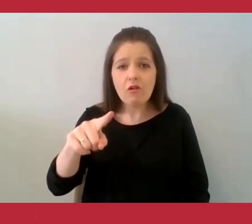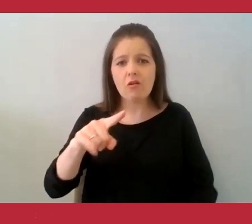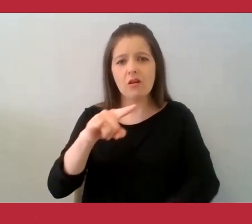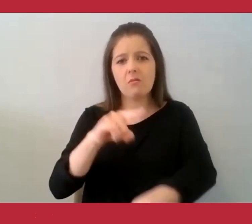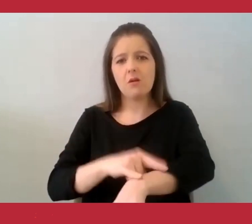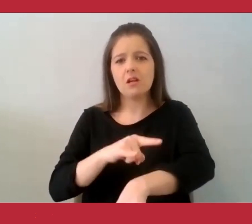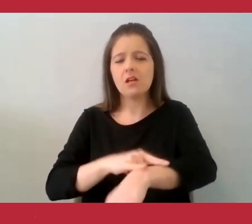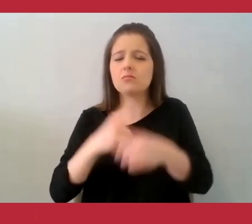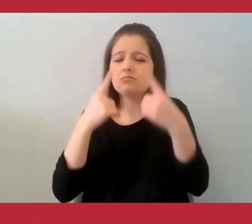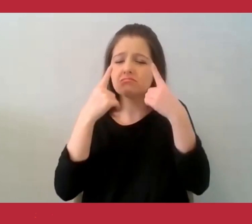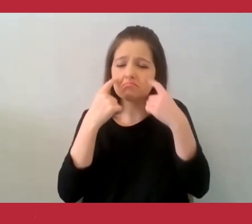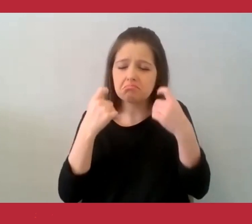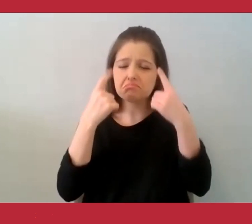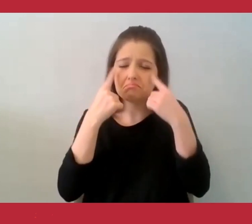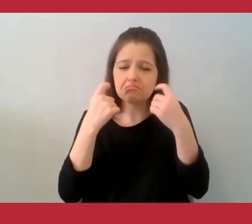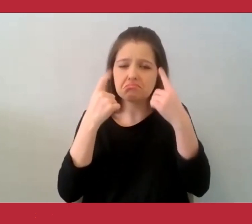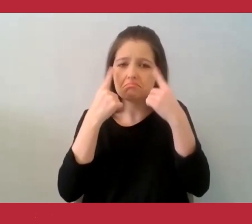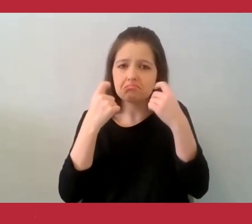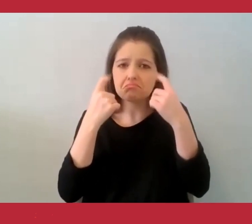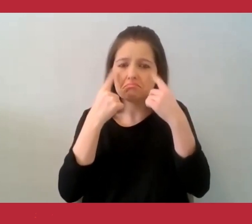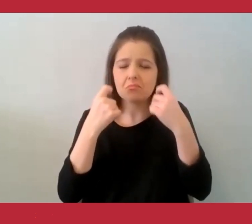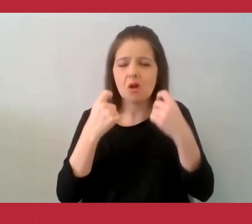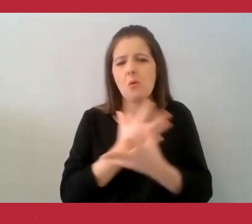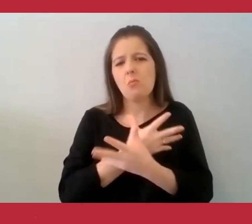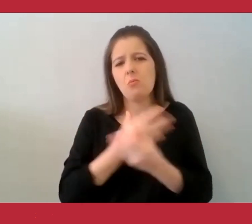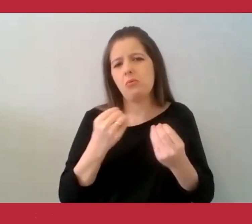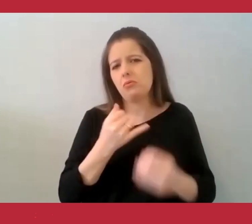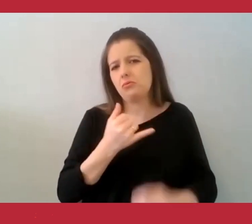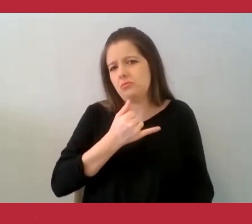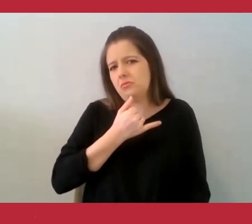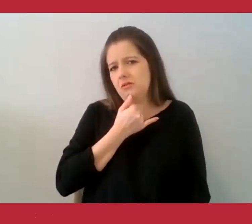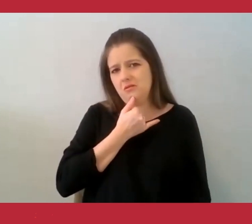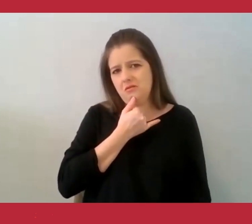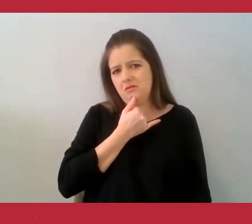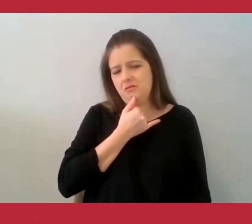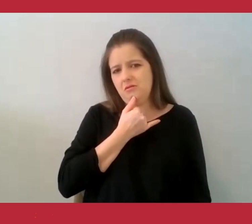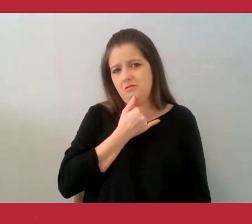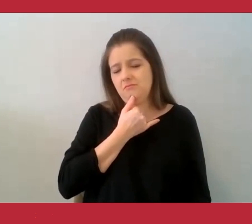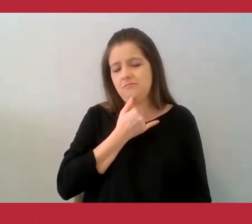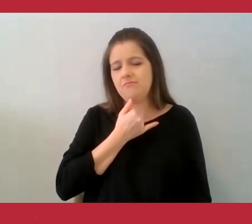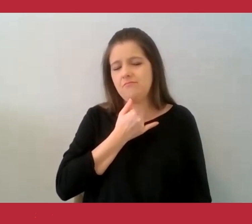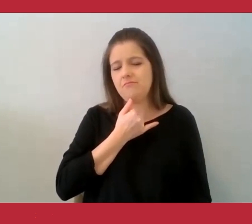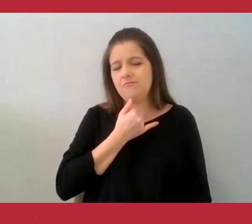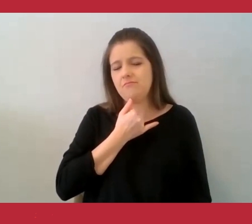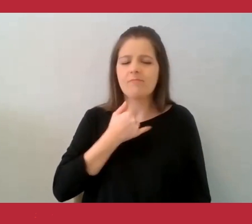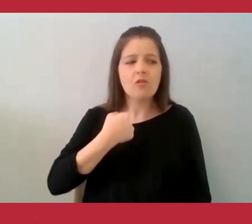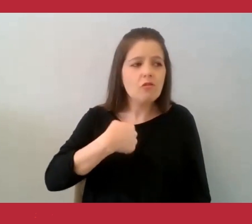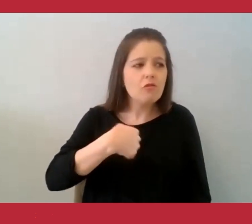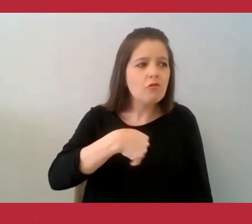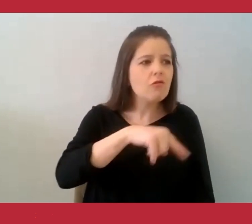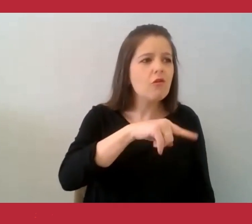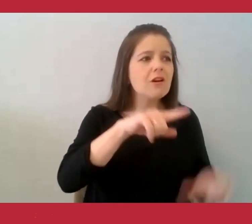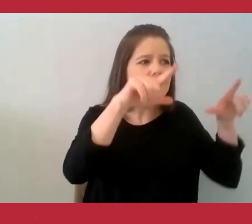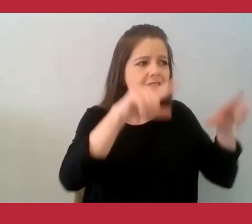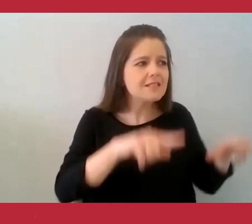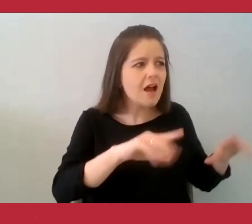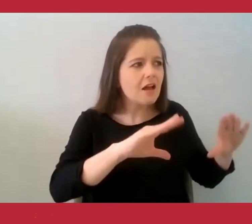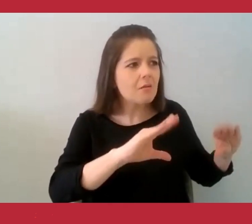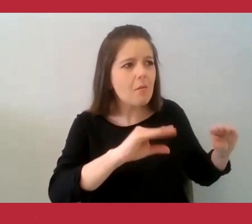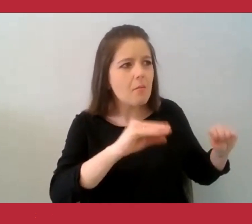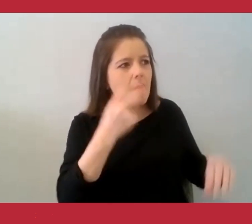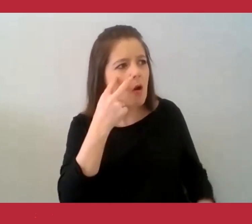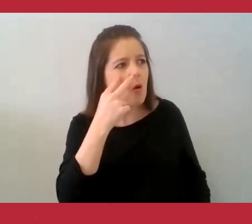chorou, chorou. Estava muito descontente. Foi para a sala, olhou seu